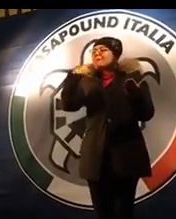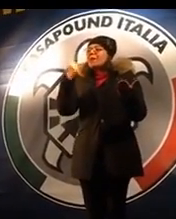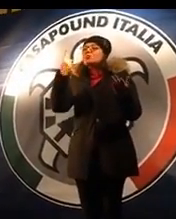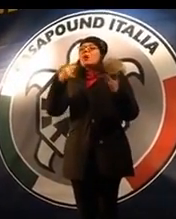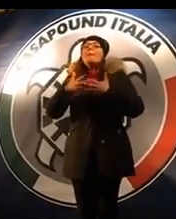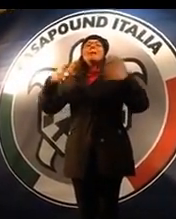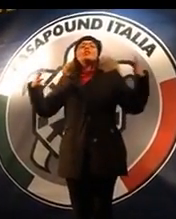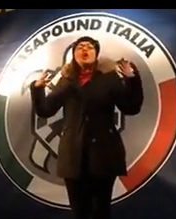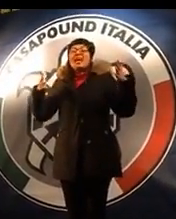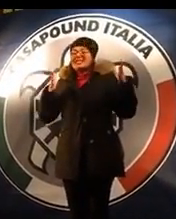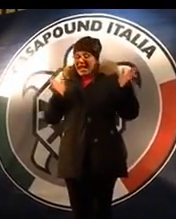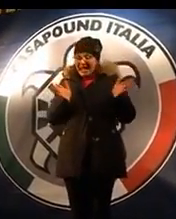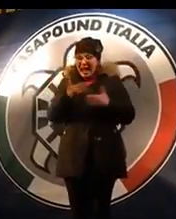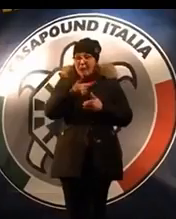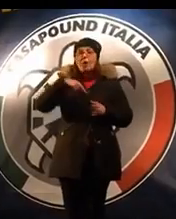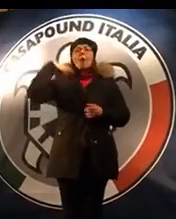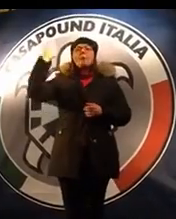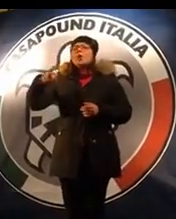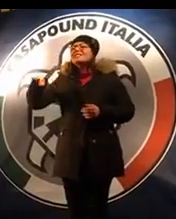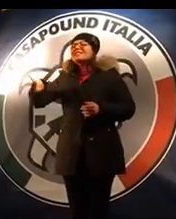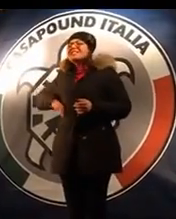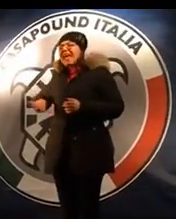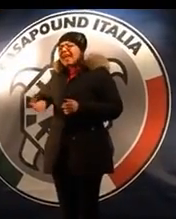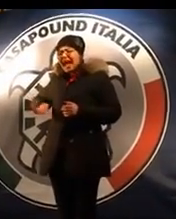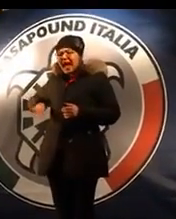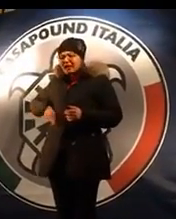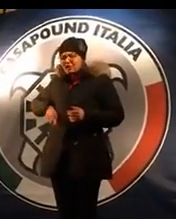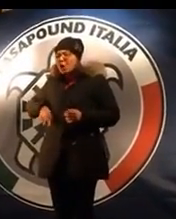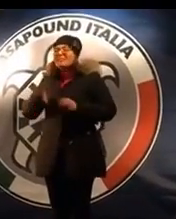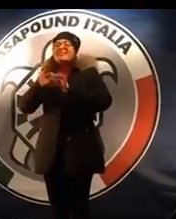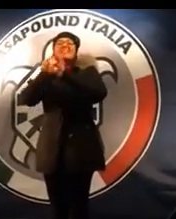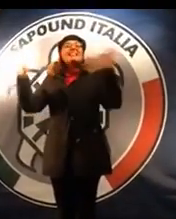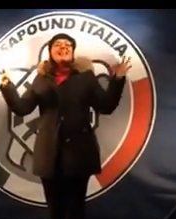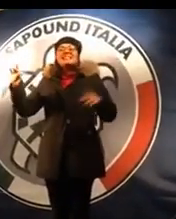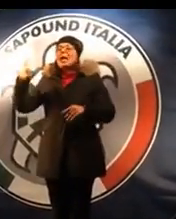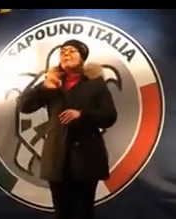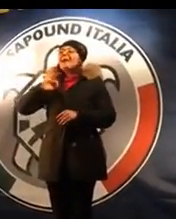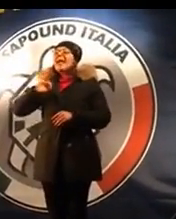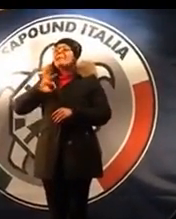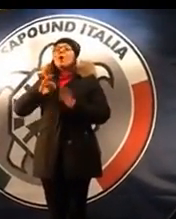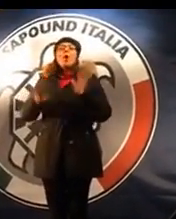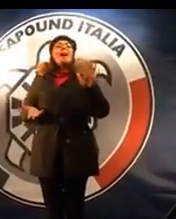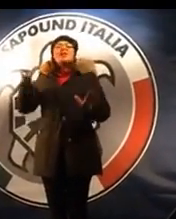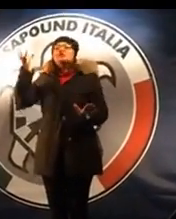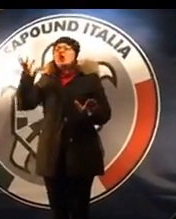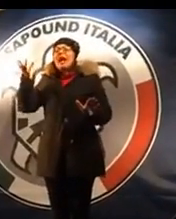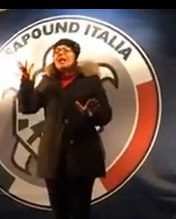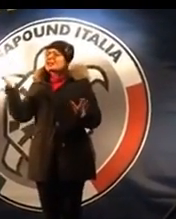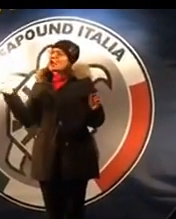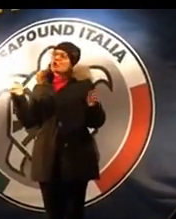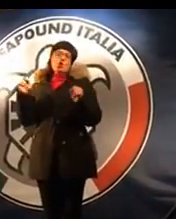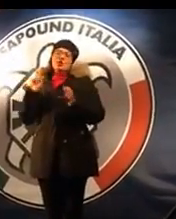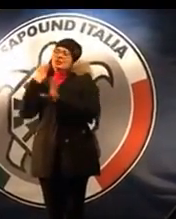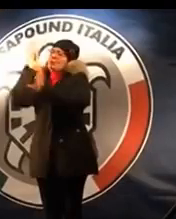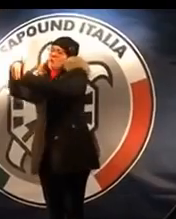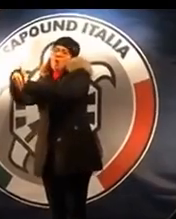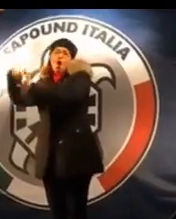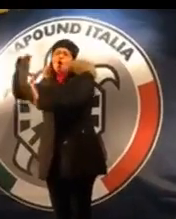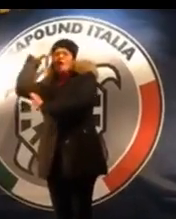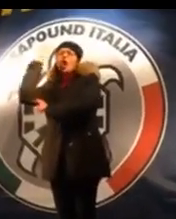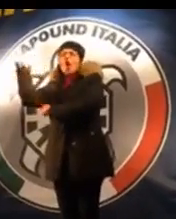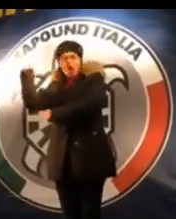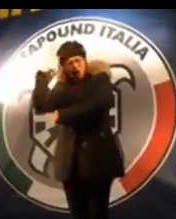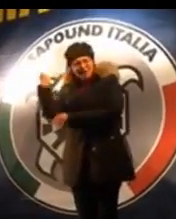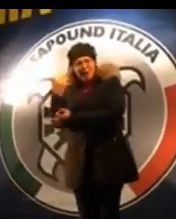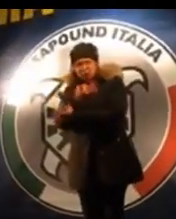Senato è tutta un'altra questione: al Senato senza premio di maggioranza che manca in questa legge elettorale non si può governare, e quindi loro lo